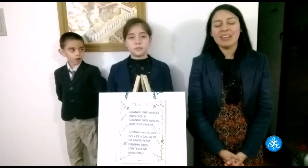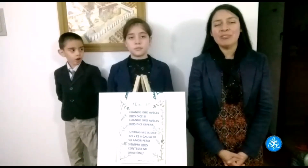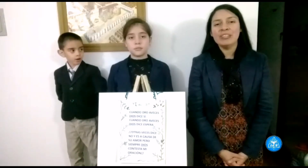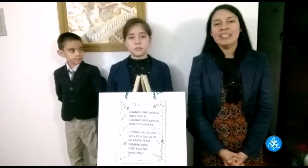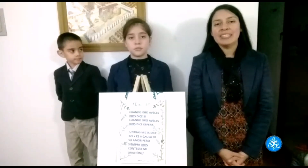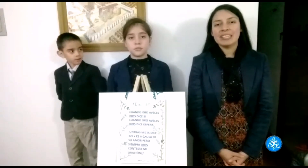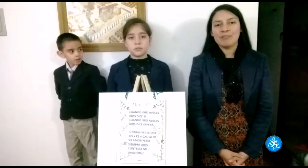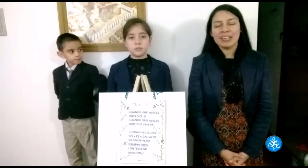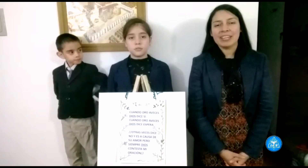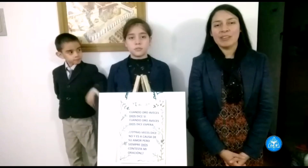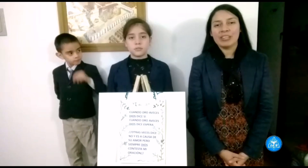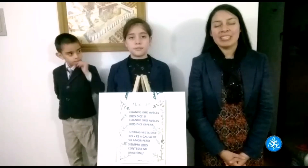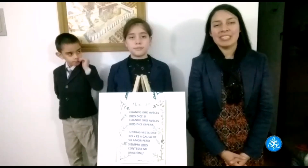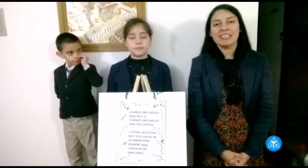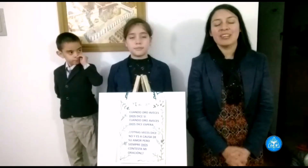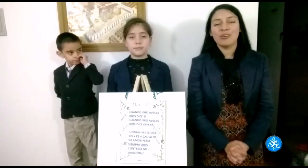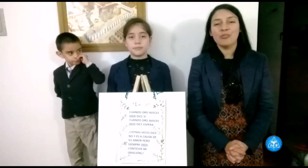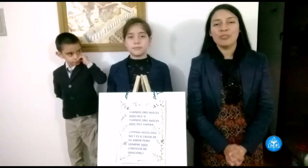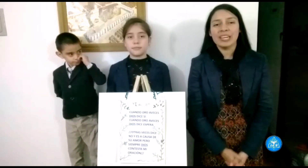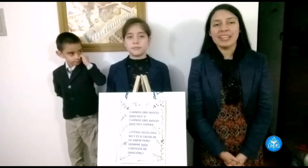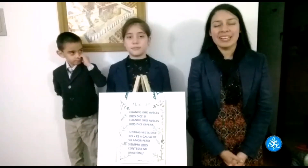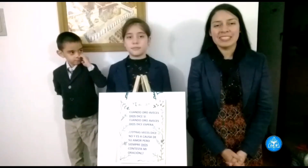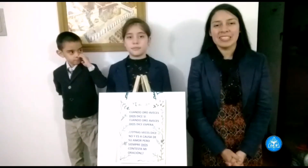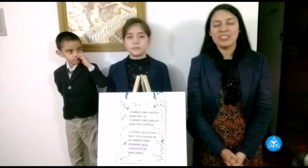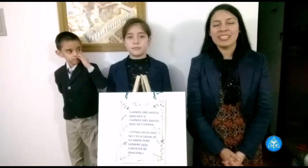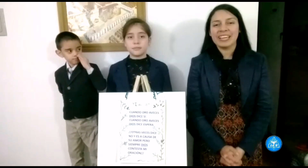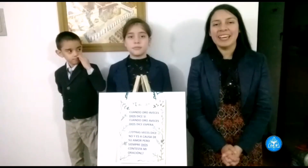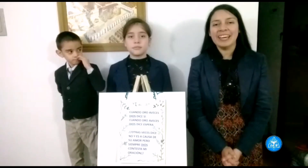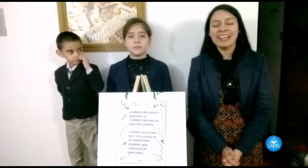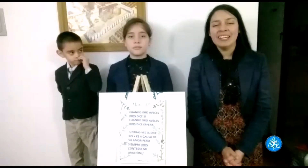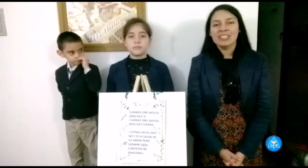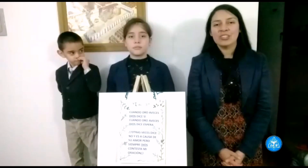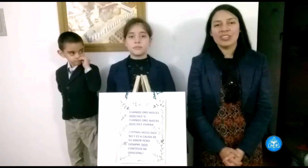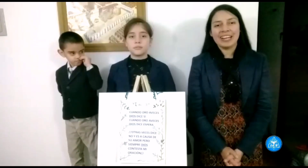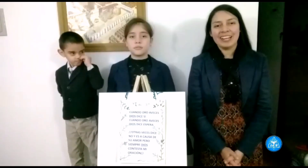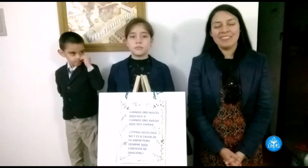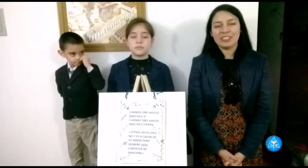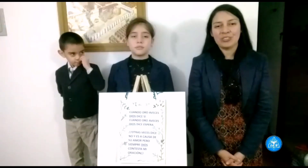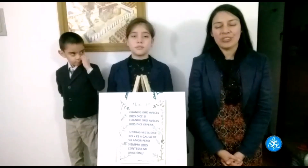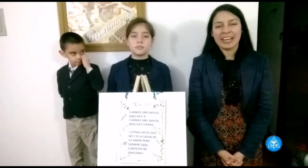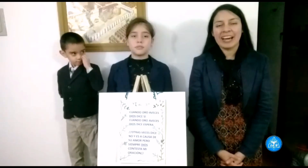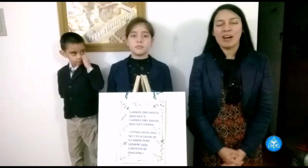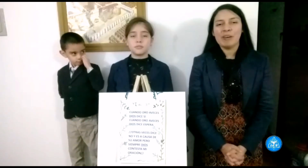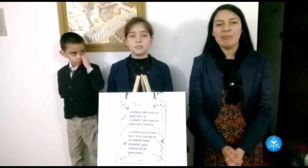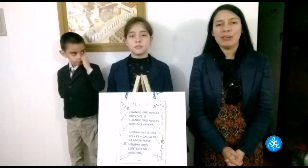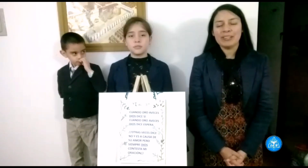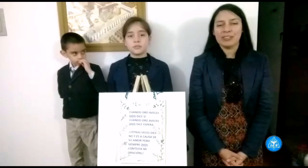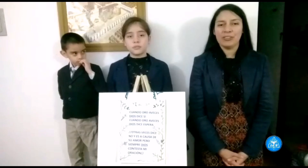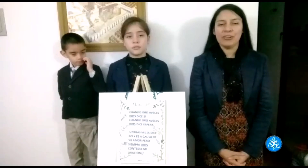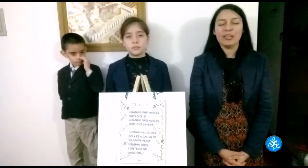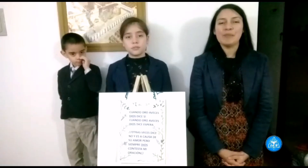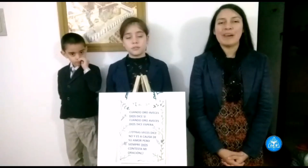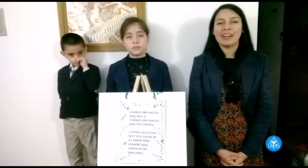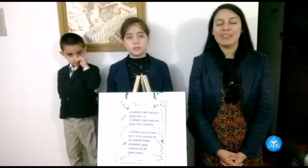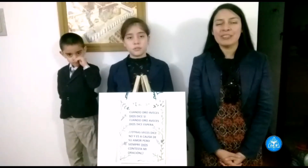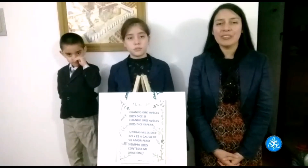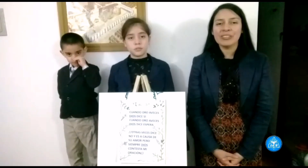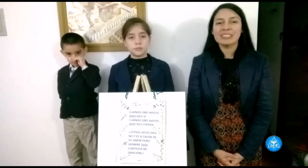extrañamos y también queremos decirles que confíen en el Señor, que Él nos dará la victoria. Amamos a nuestro Dios y para nuestro Dios